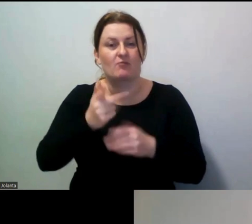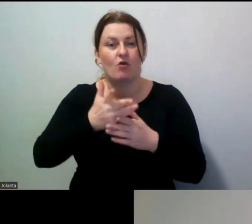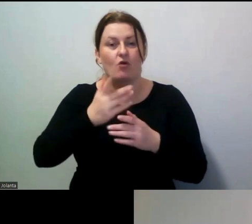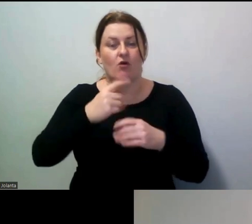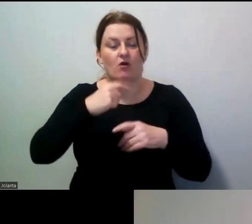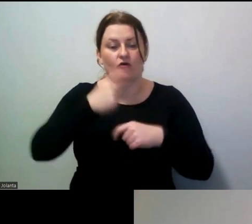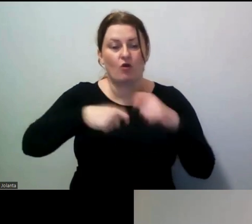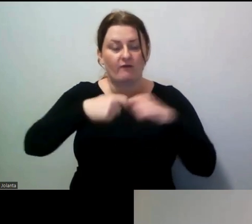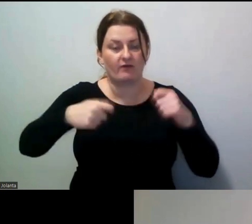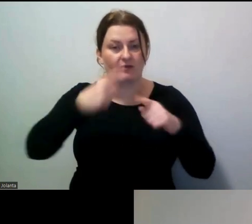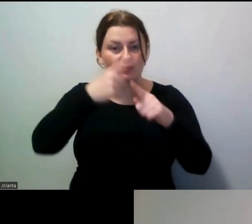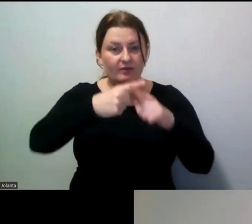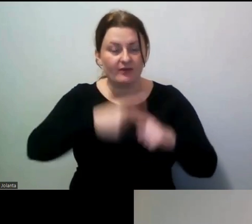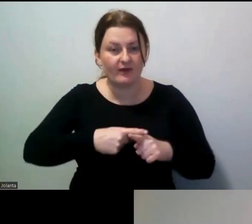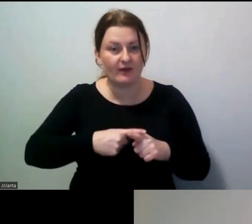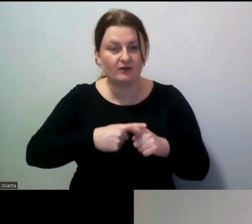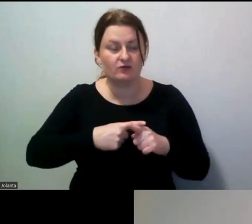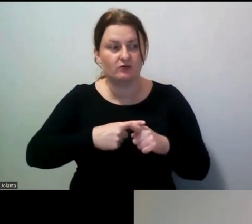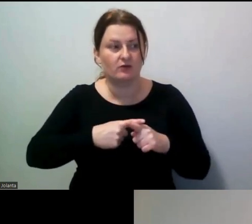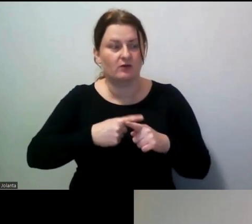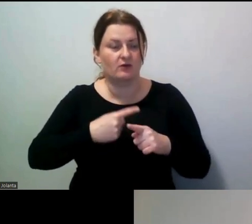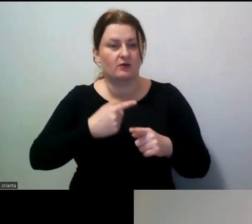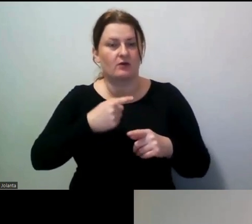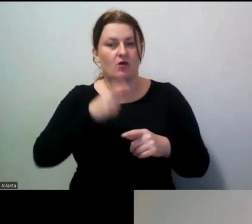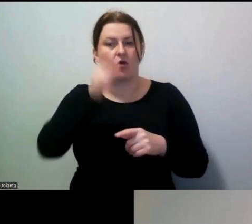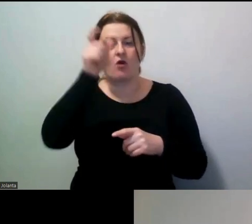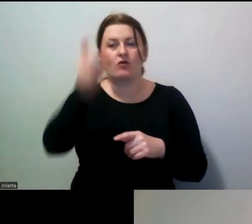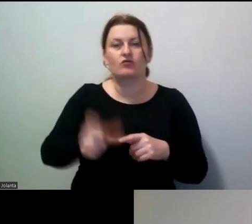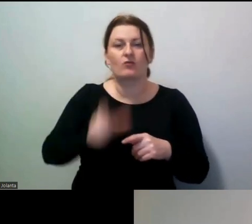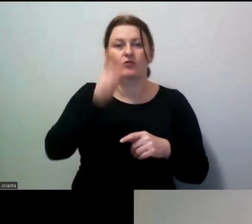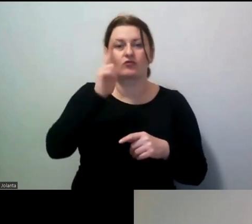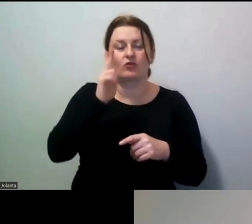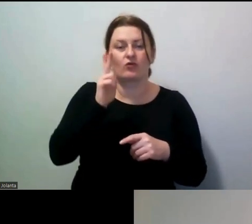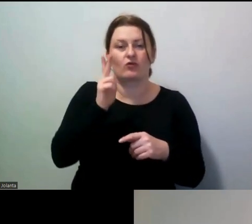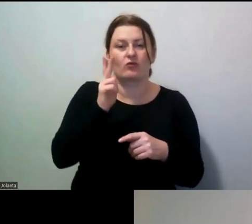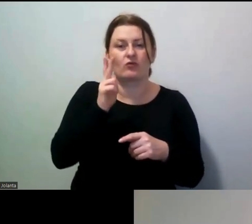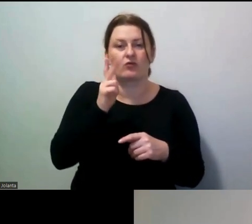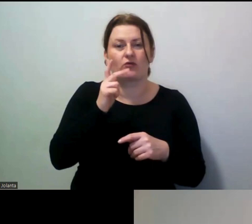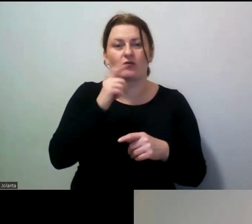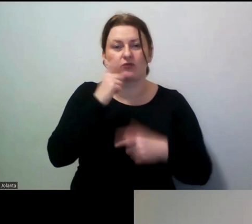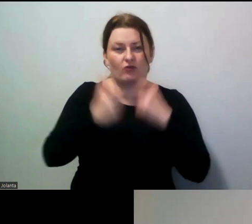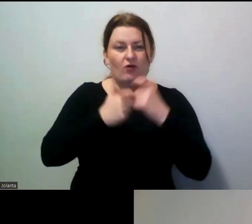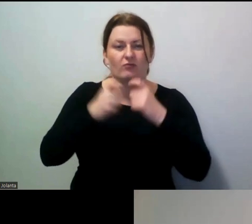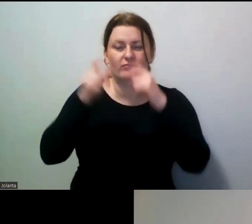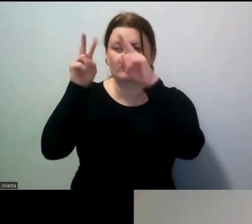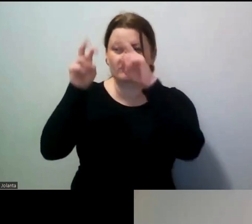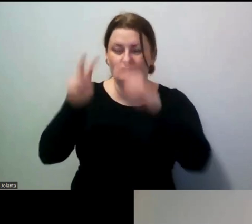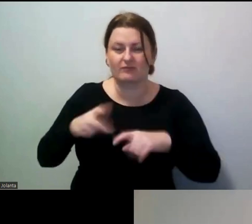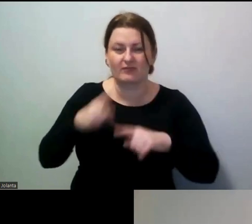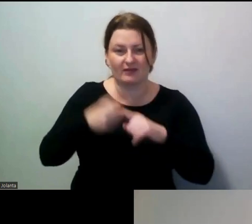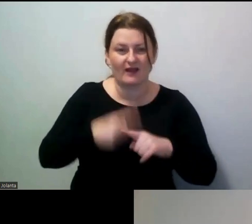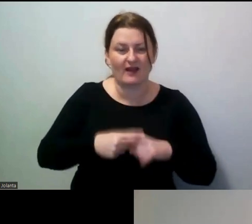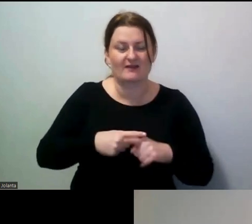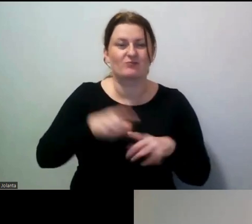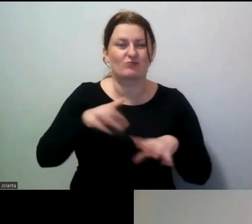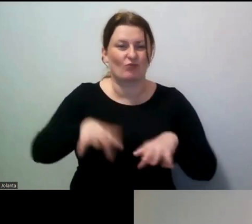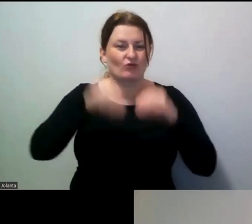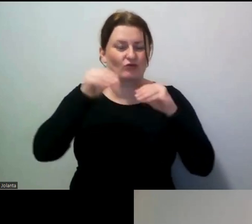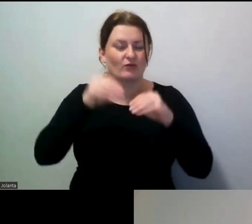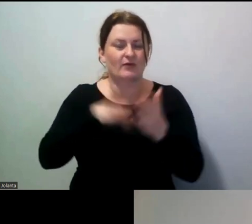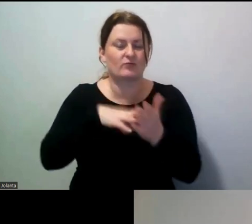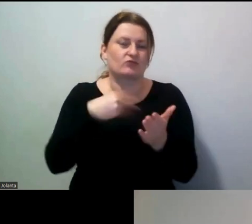rozwiązywania testu te osoby, które przeprowadzały ten test, rozwiązywały ten test w ramach pilotażu, na